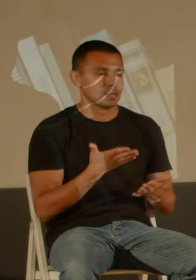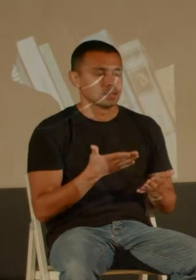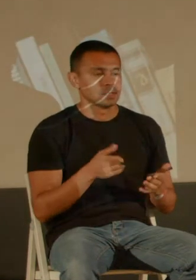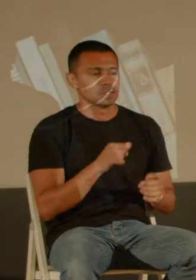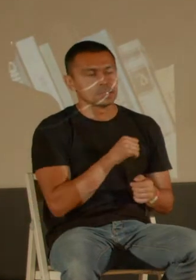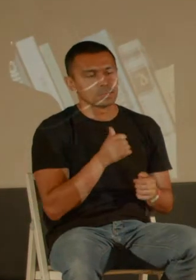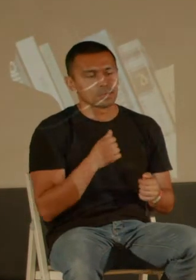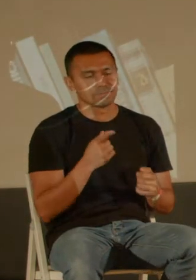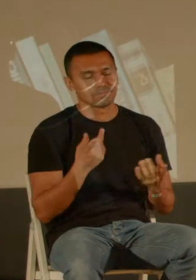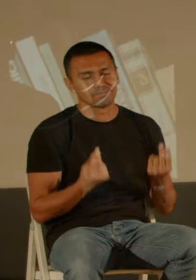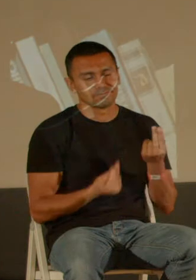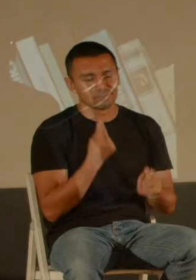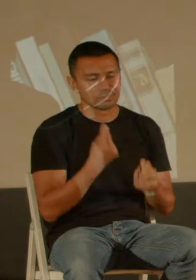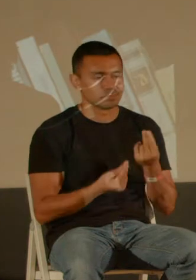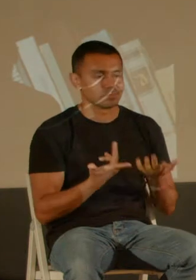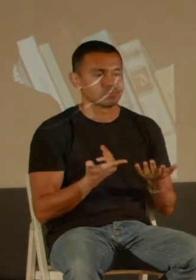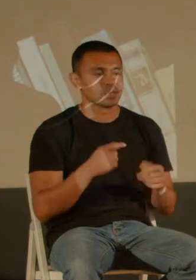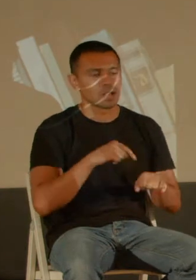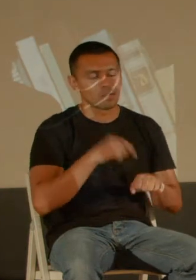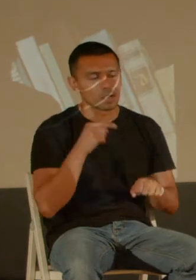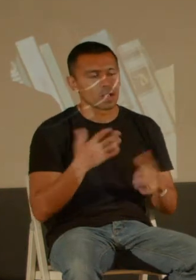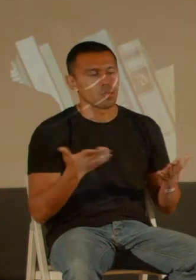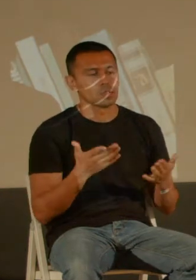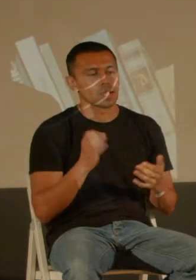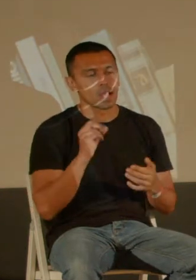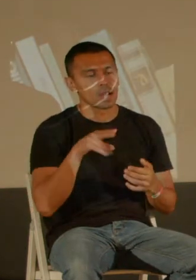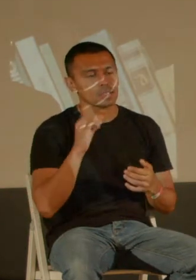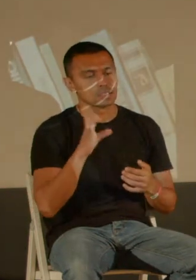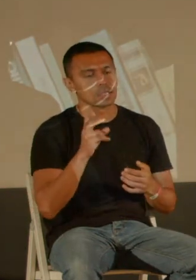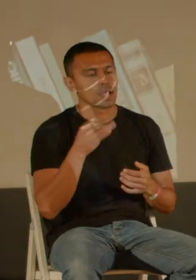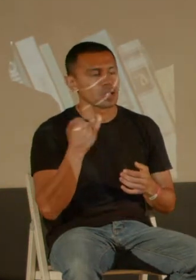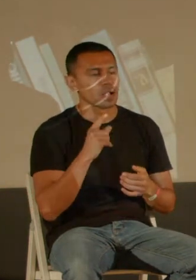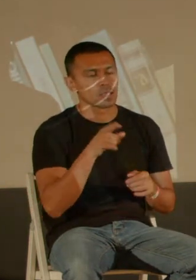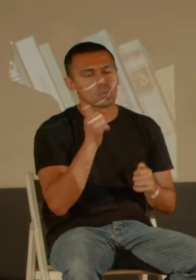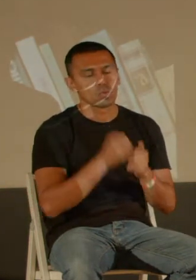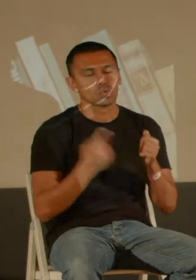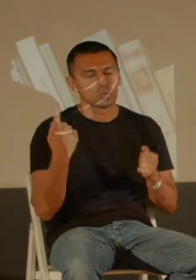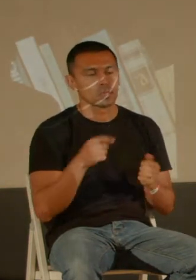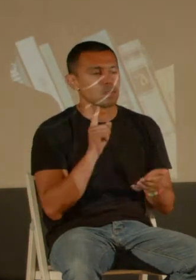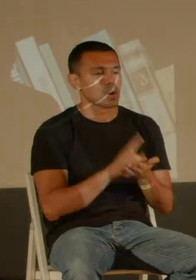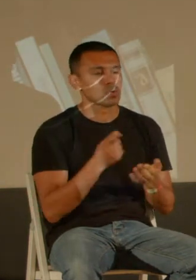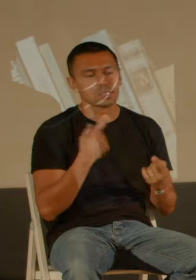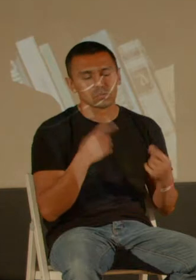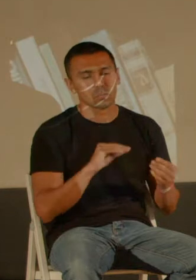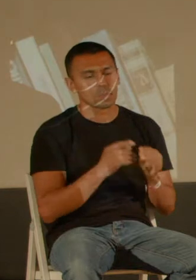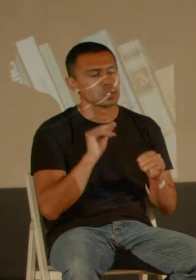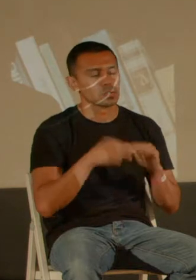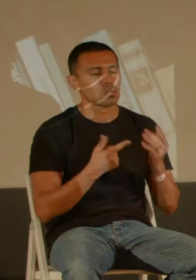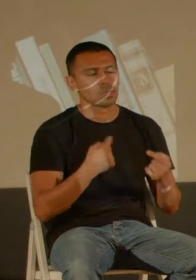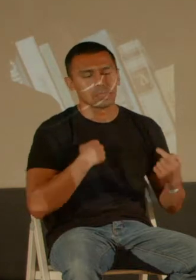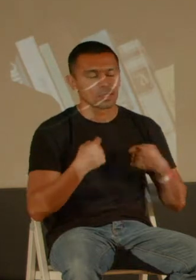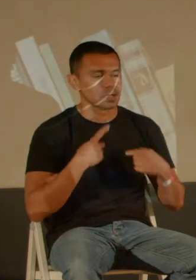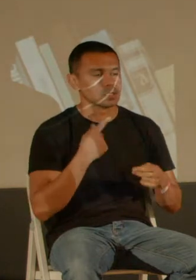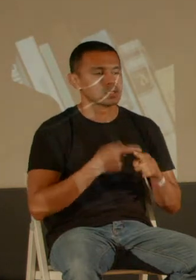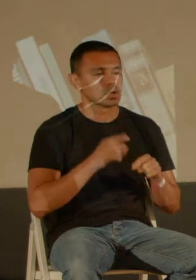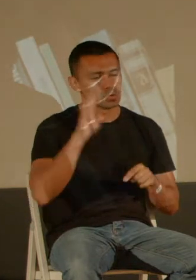така самоіронічна рефлексія якоїсь Еліс Кей, яка там кожного тижня має якусь іншу проблему, через яку страждати, переважно